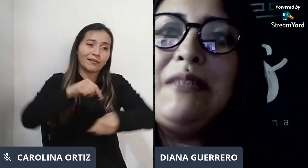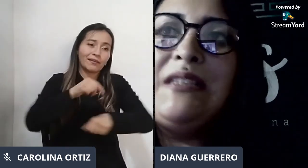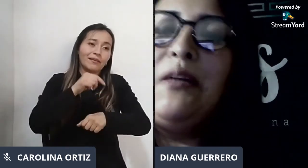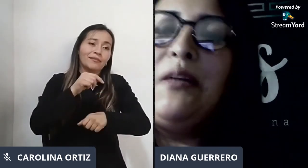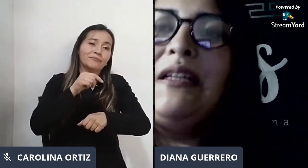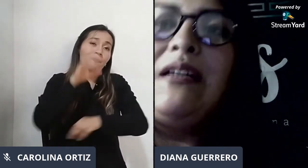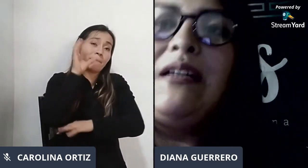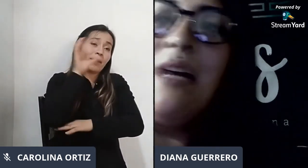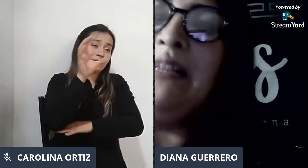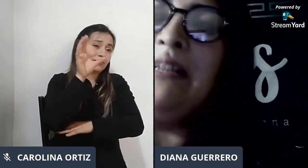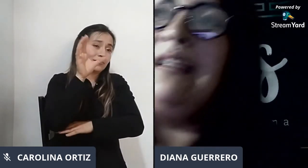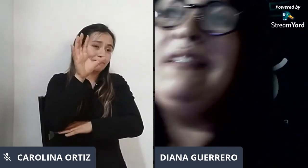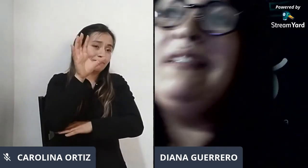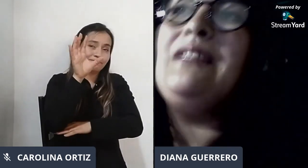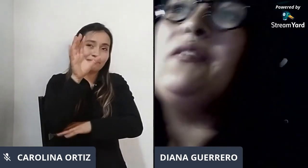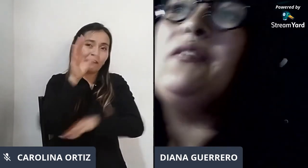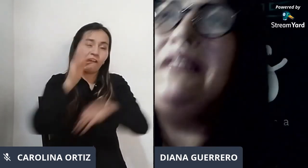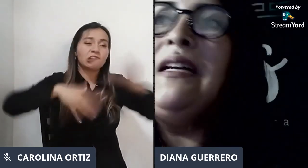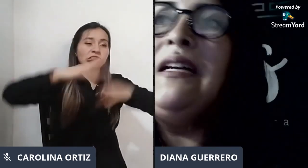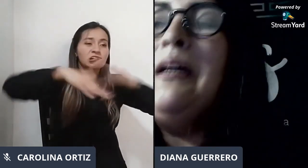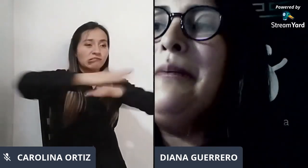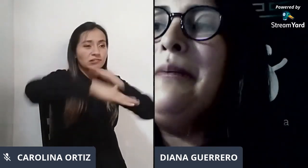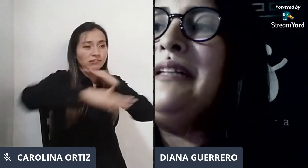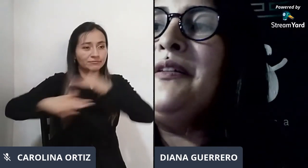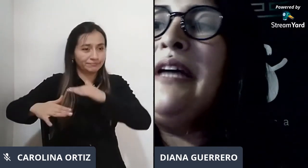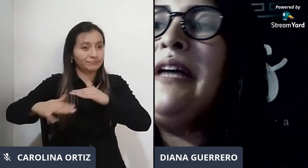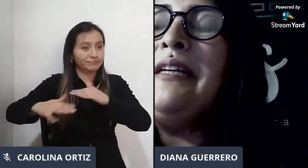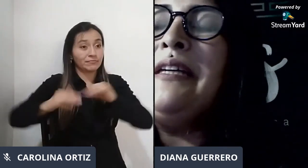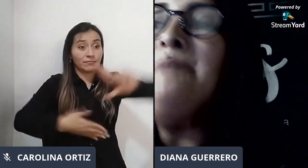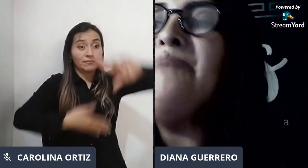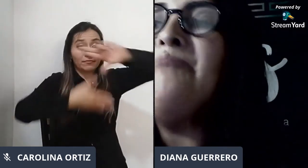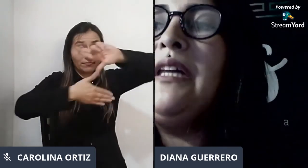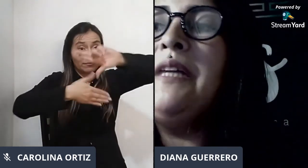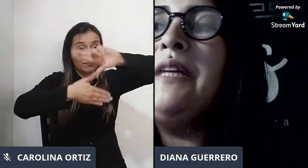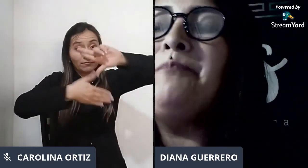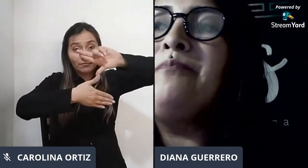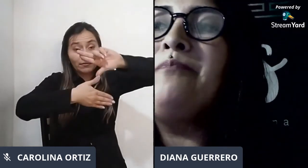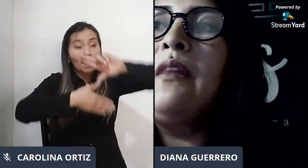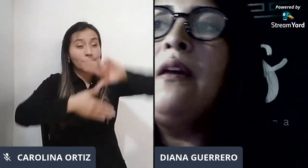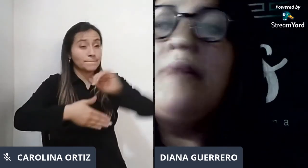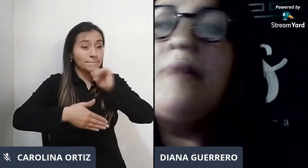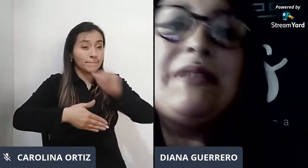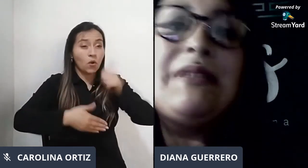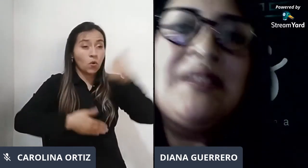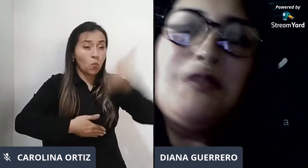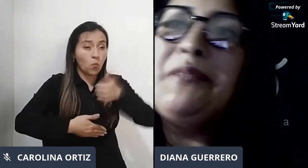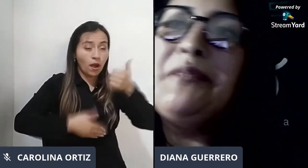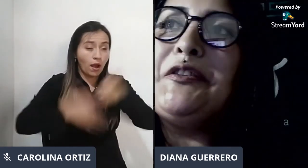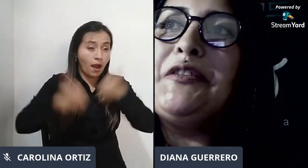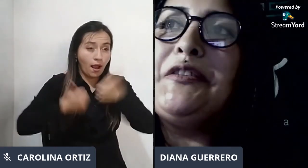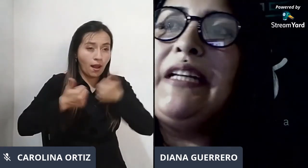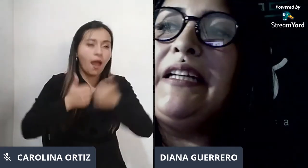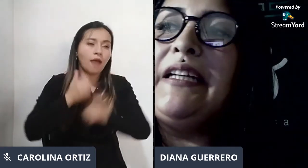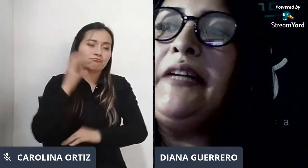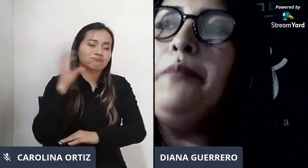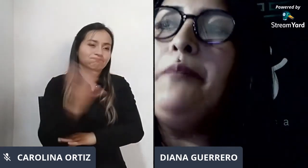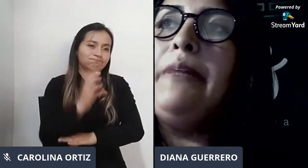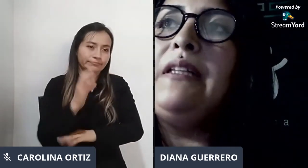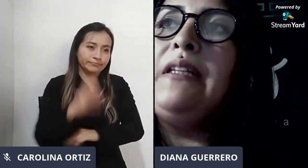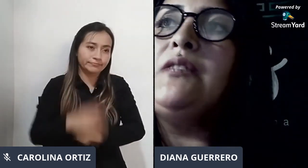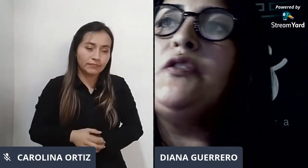el más desigual de América Latina. Entonces, partiendo de ahí, me presento. Bueno, yo soy Diana